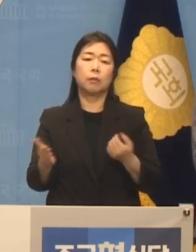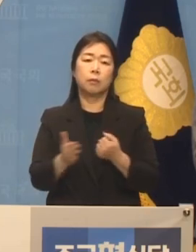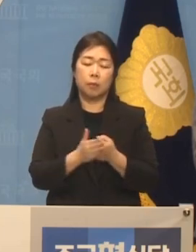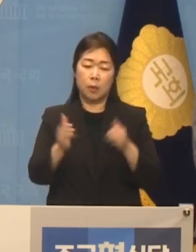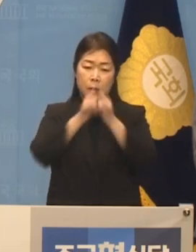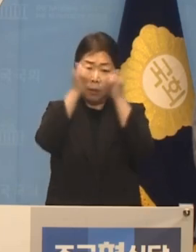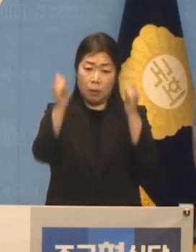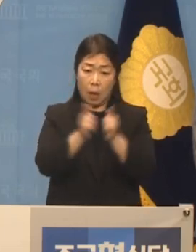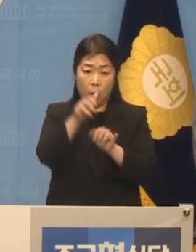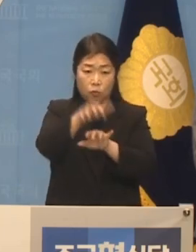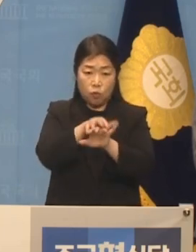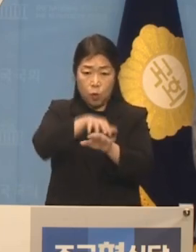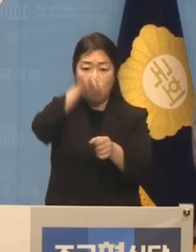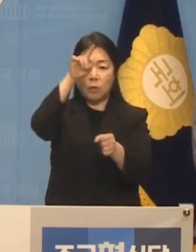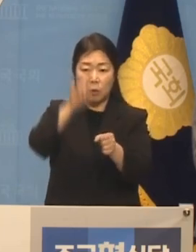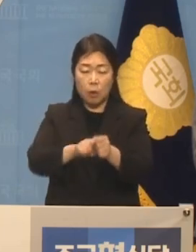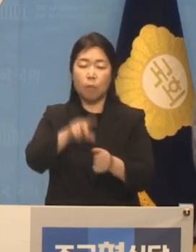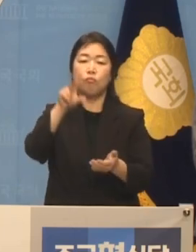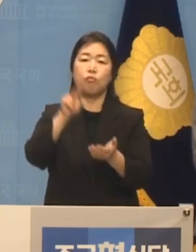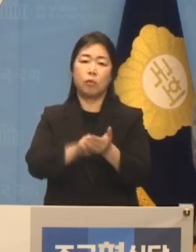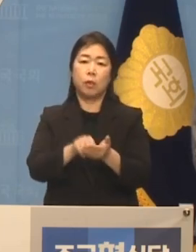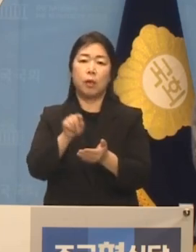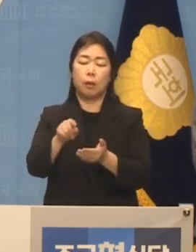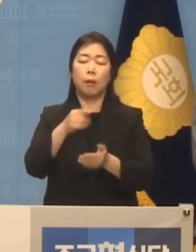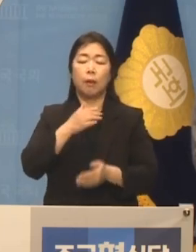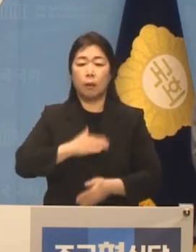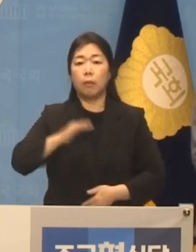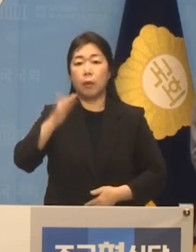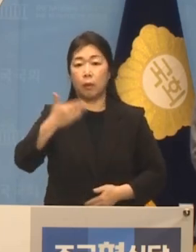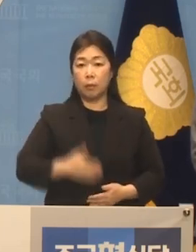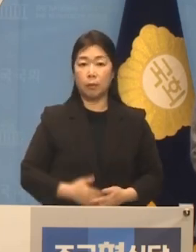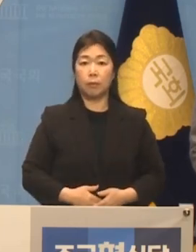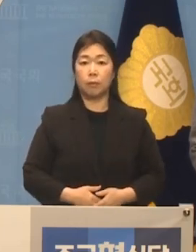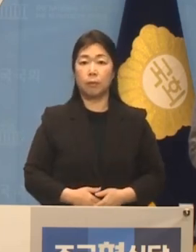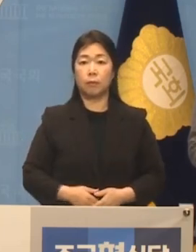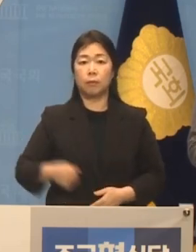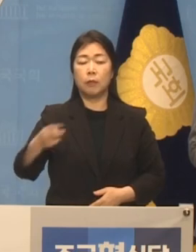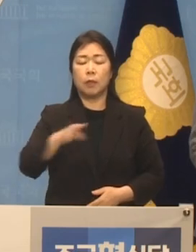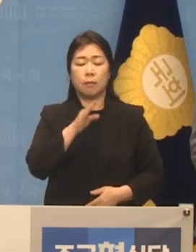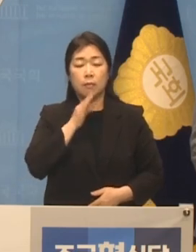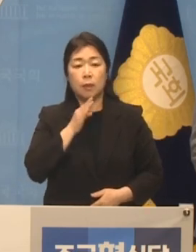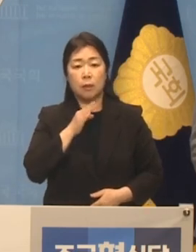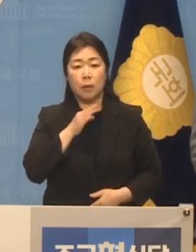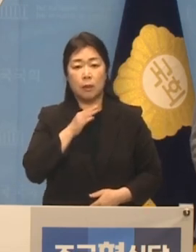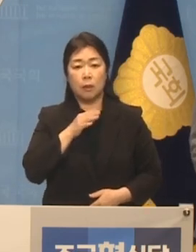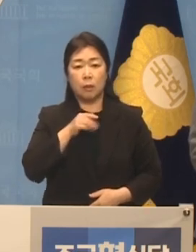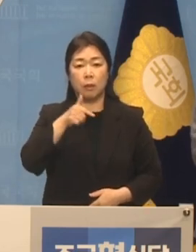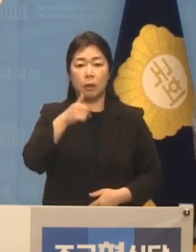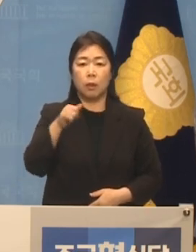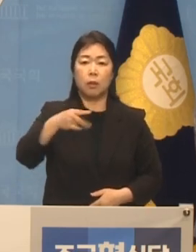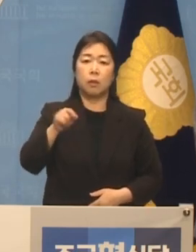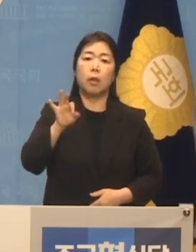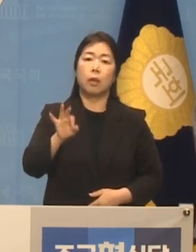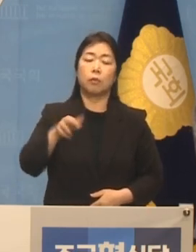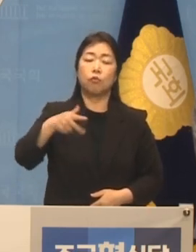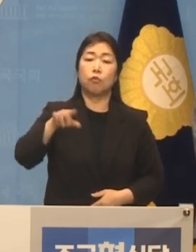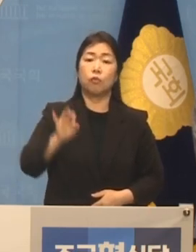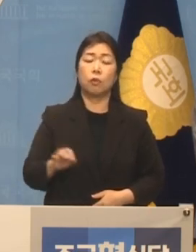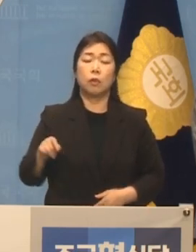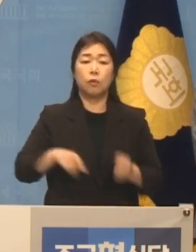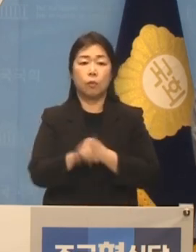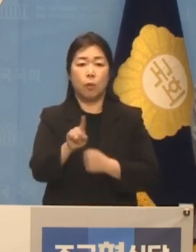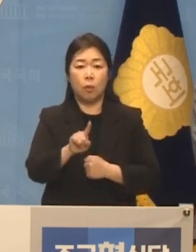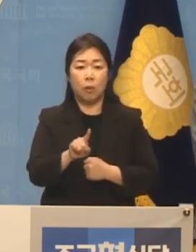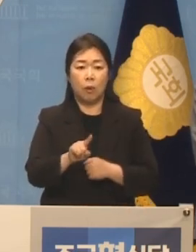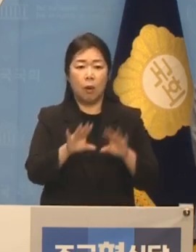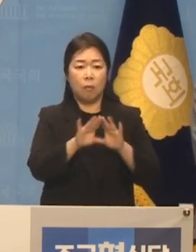사회 구조적인 문제에 있다는 것을 알게 되고 그리고 진정한 기생충이라고 하는 것은 우리 사회에서